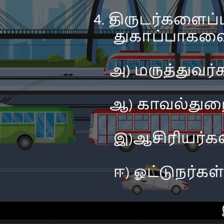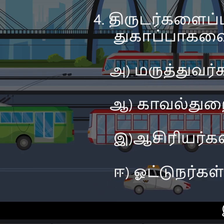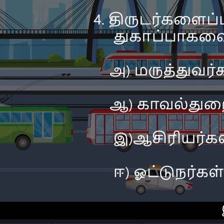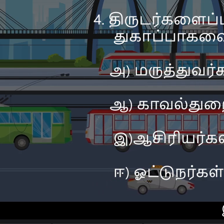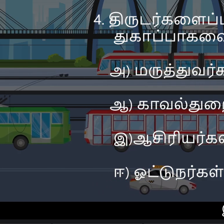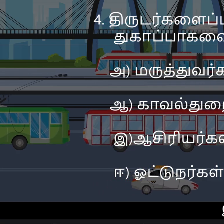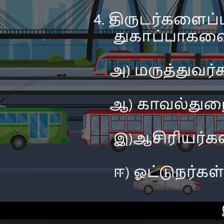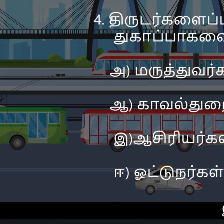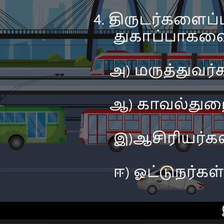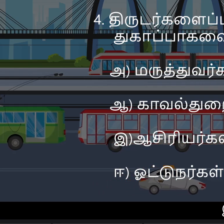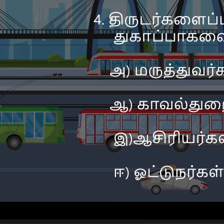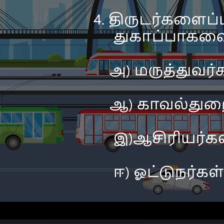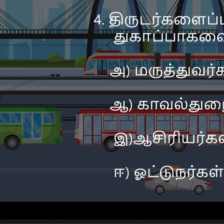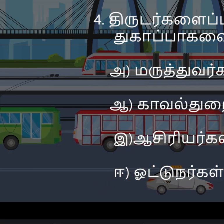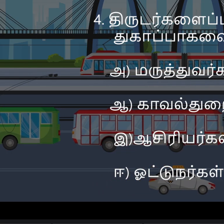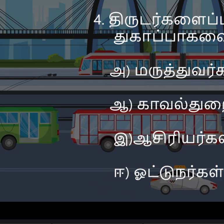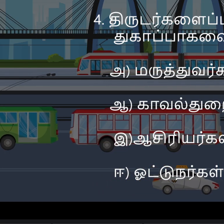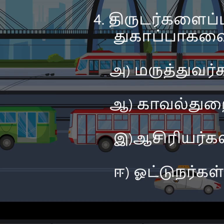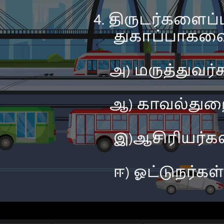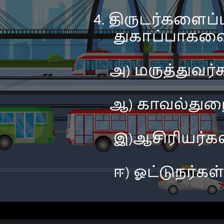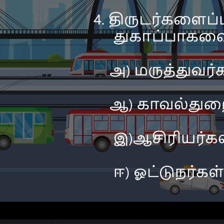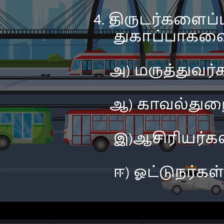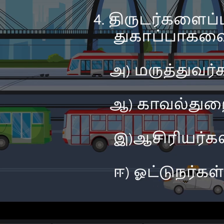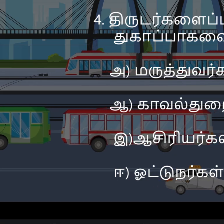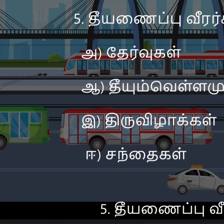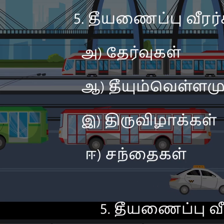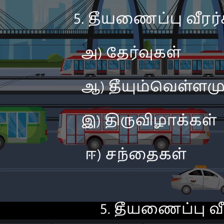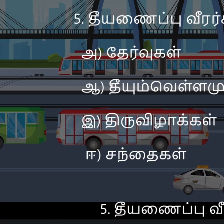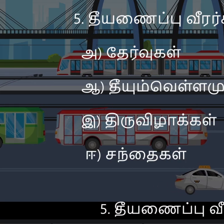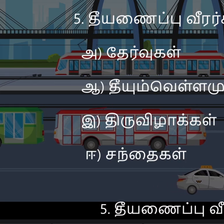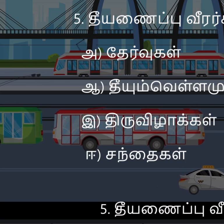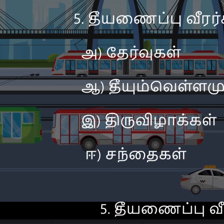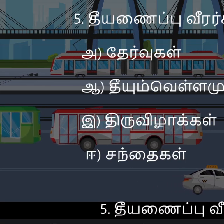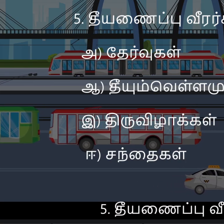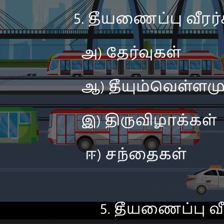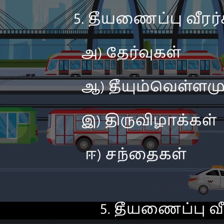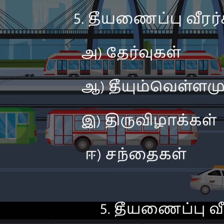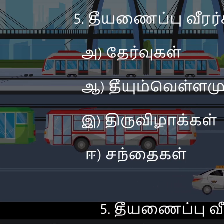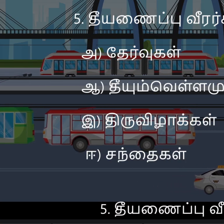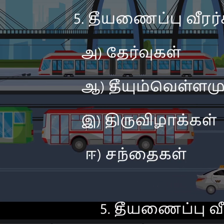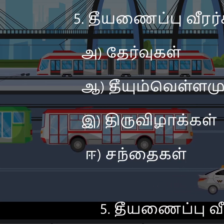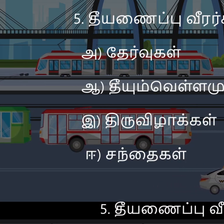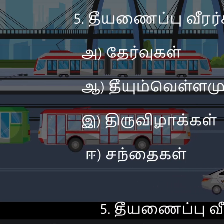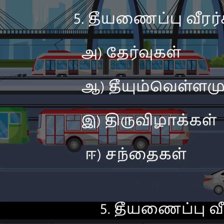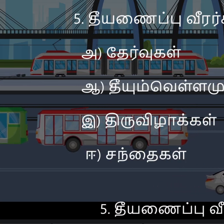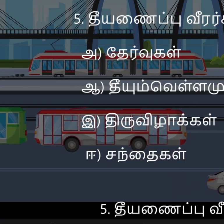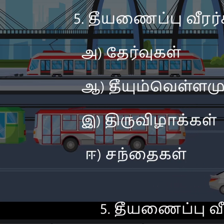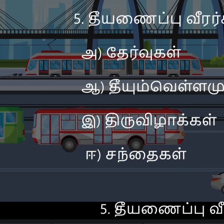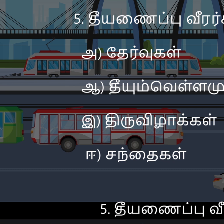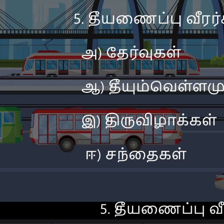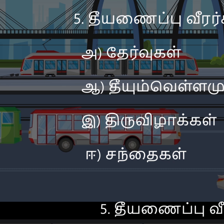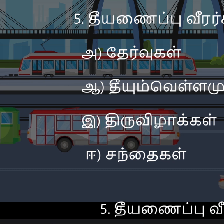இ. ஆசிரியர்கள். இ. ஓட்டுநர்கள். கேள்வி 5. தீயணைப்பு